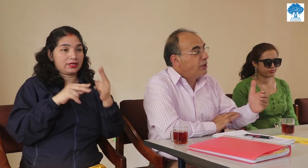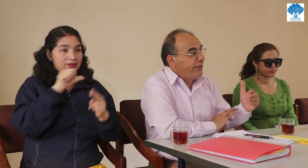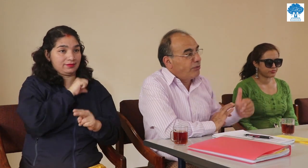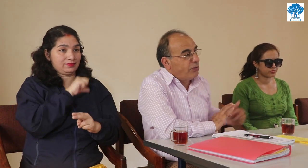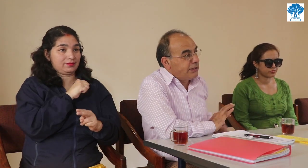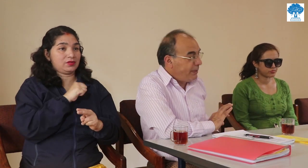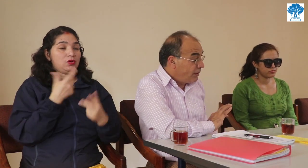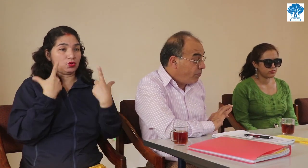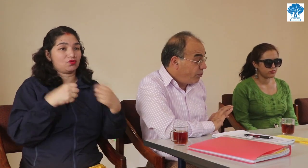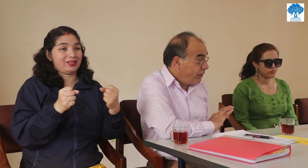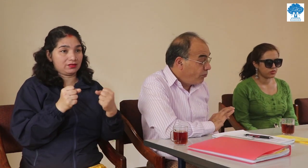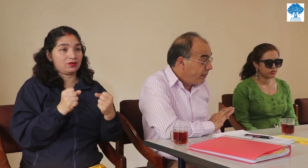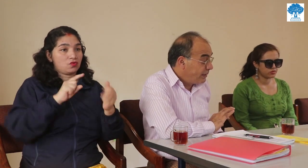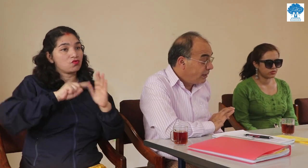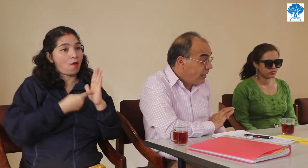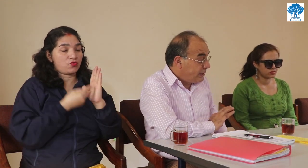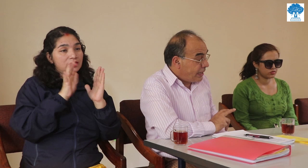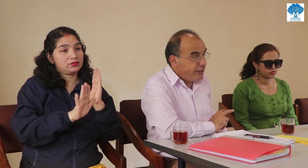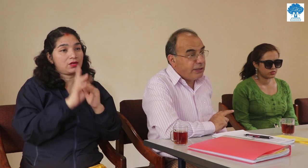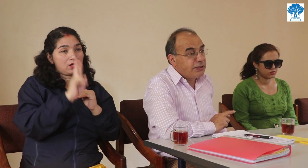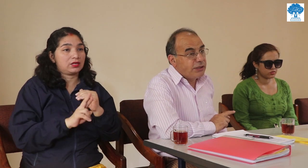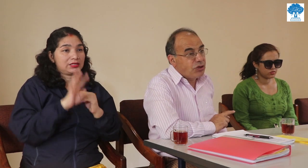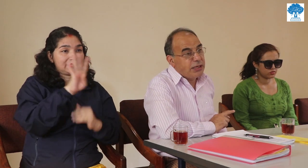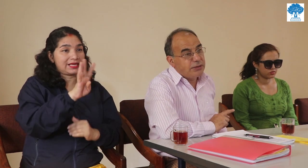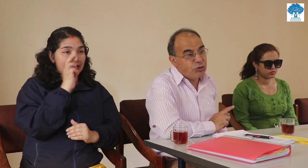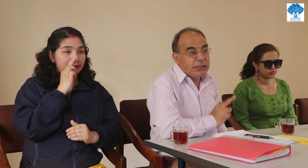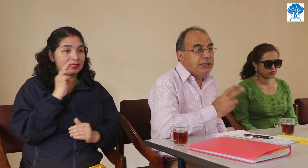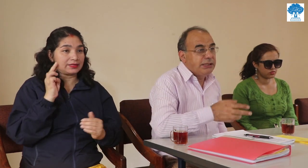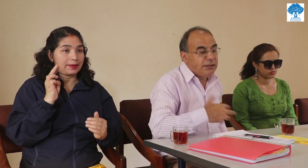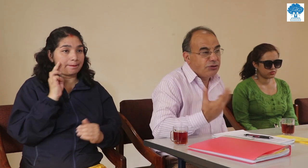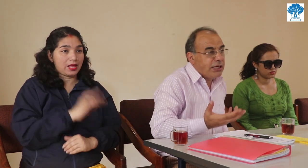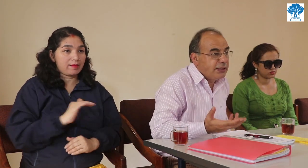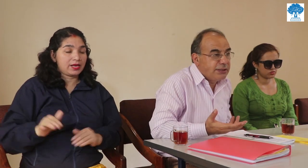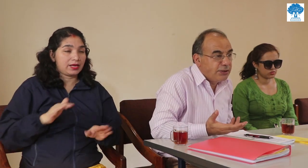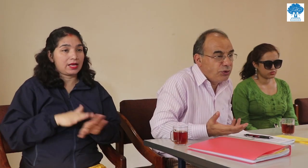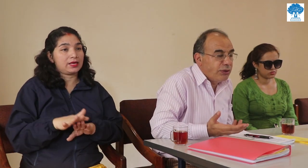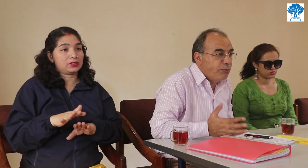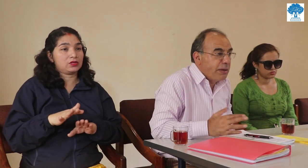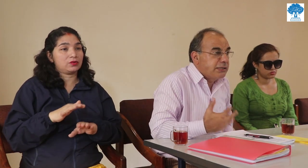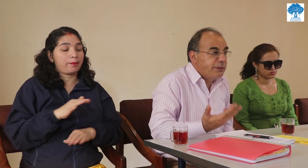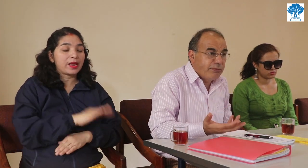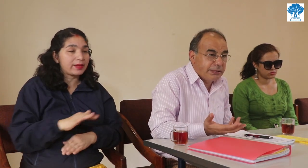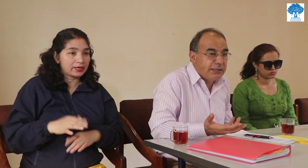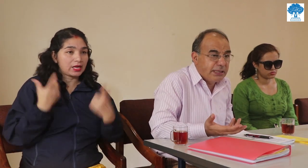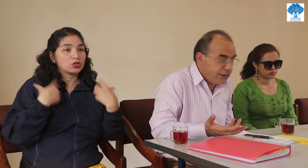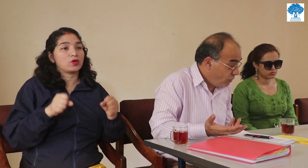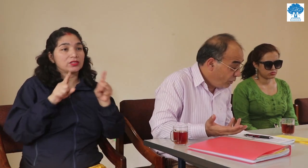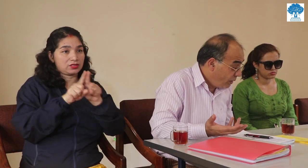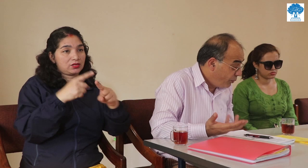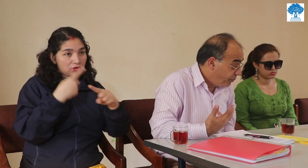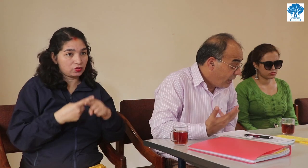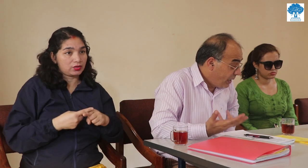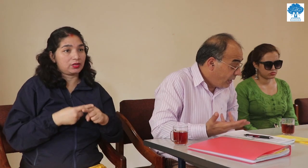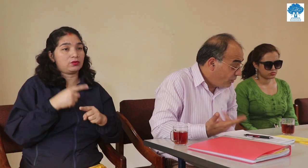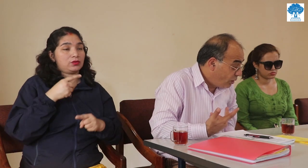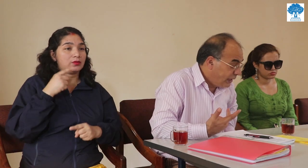एन्ड रिप्रोडक्टिभ हेल्थको एउटा चाहिँ मेजर कम्पोनेन्टको रूपमा छ. 4 गएर चाहिँ चाइल्ड मोर्टालिटीसँग, चाइल्ड हेल्थसँग जोडिएको, 5 भनेको मेन्टल हेल्थसँग